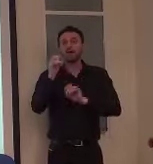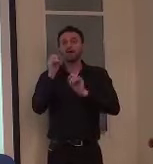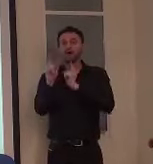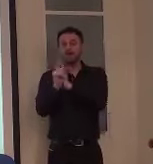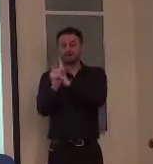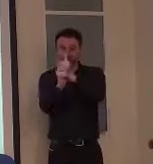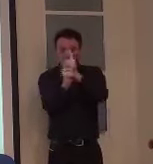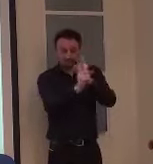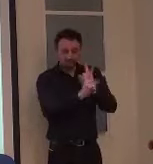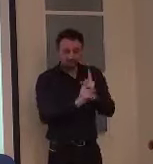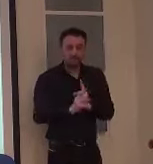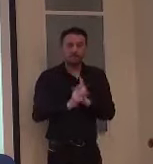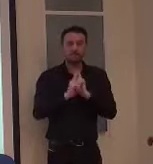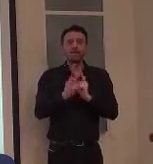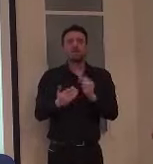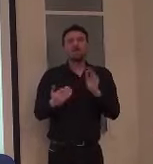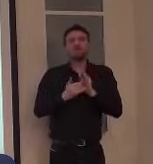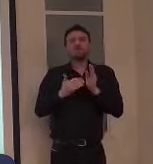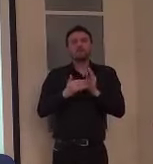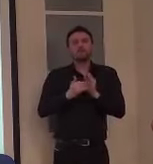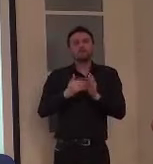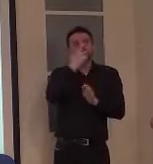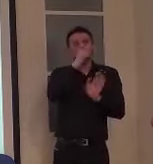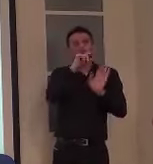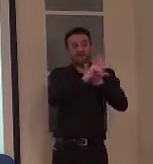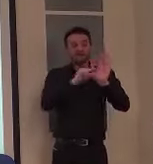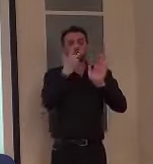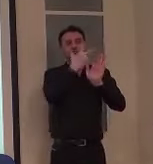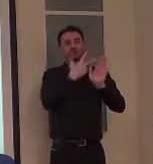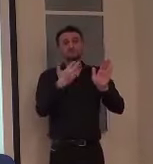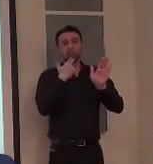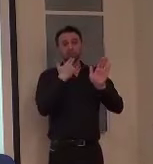factores siguiendo los lineamientos de la 311